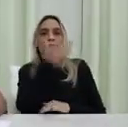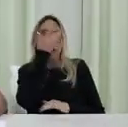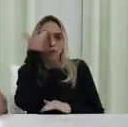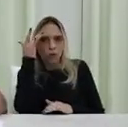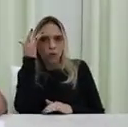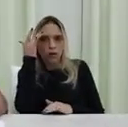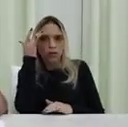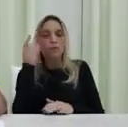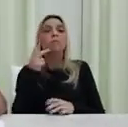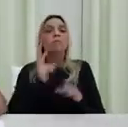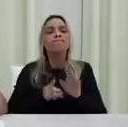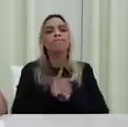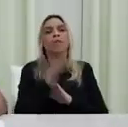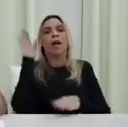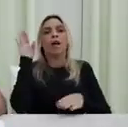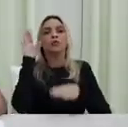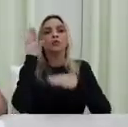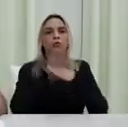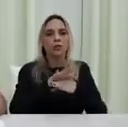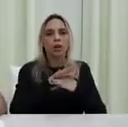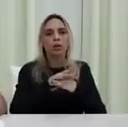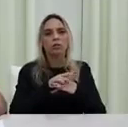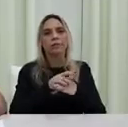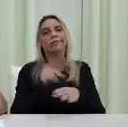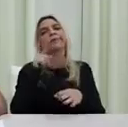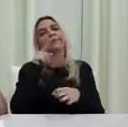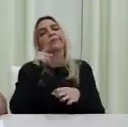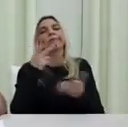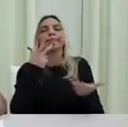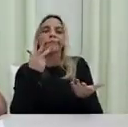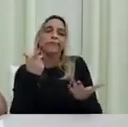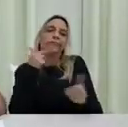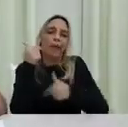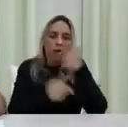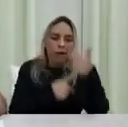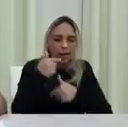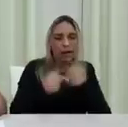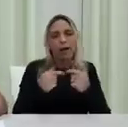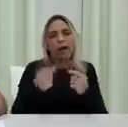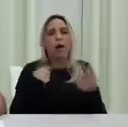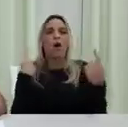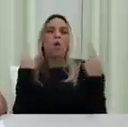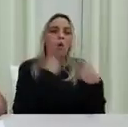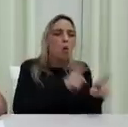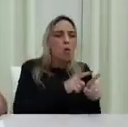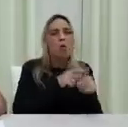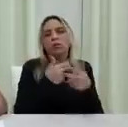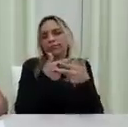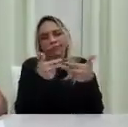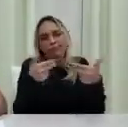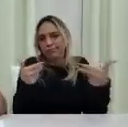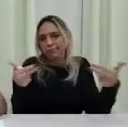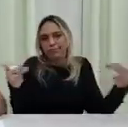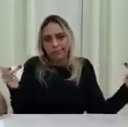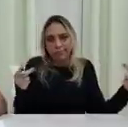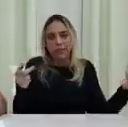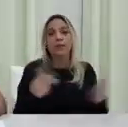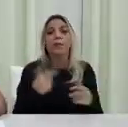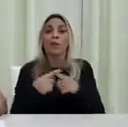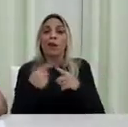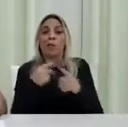exatamente continuar ajudando, né, no combate à corrupção, à fraude, a desvios. E o quadro da PF está